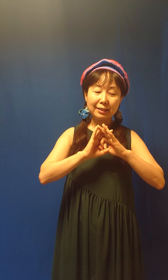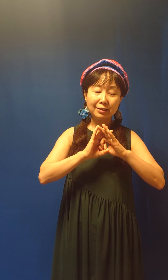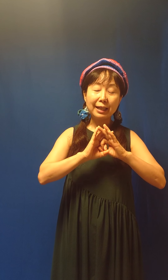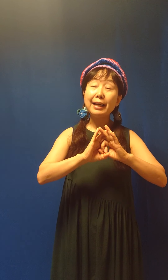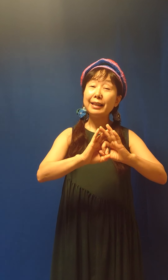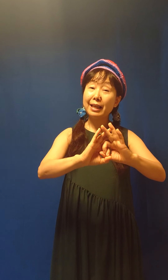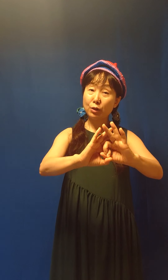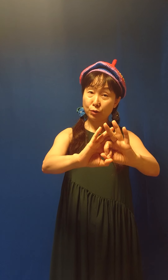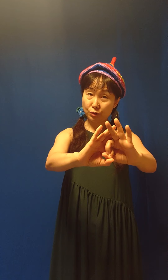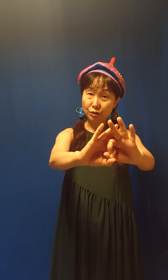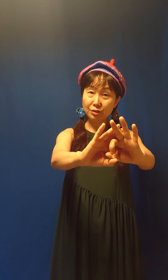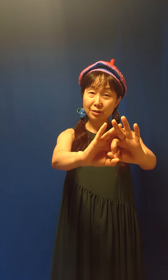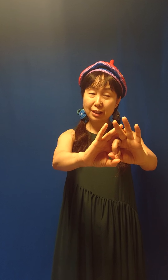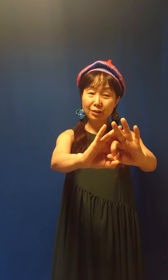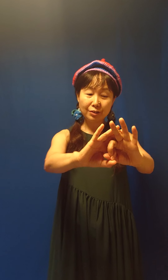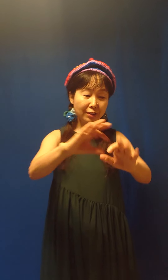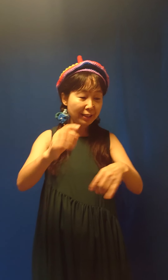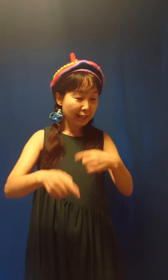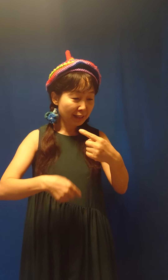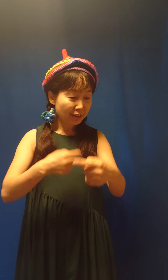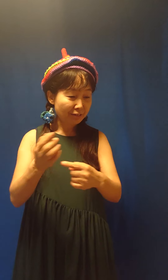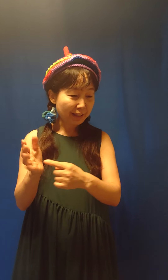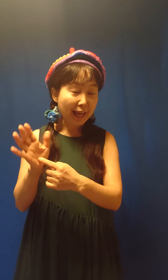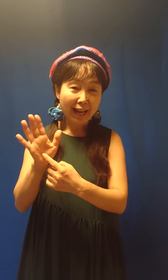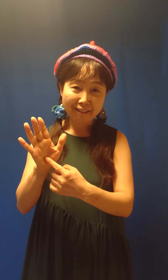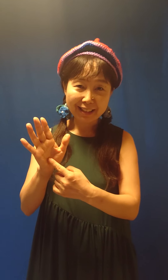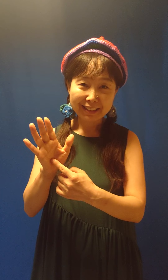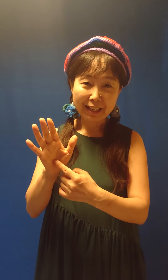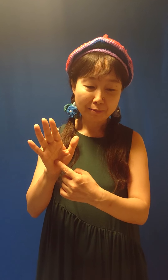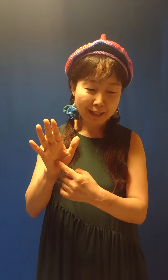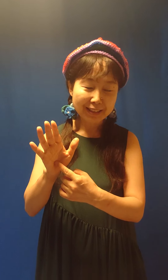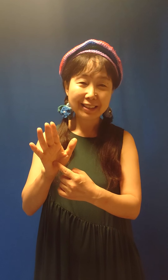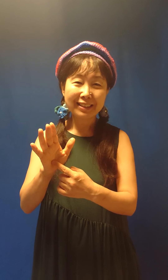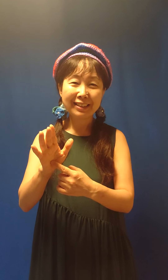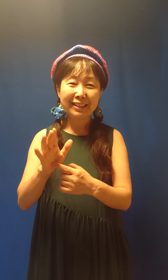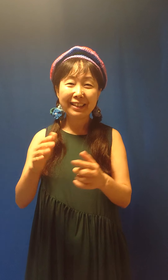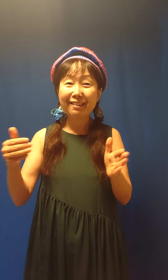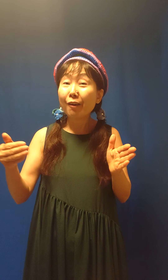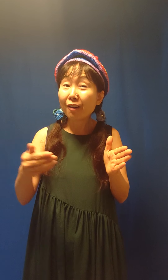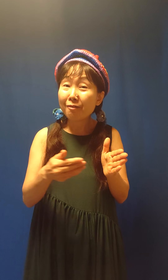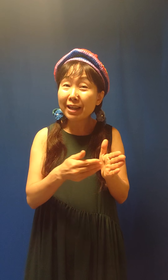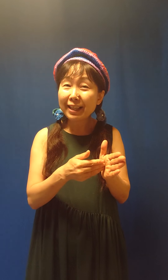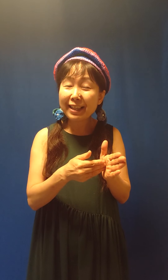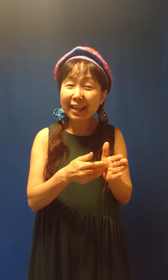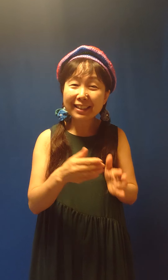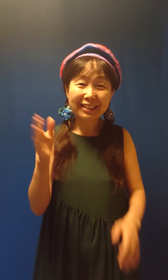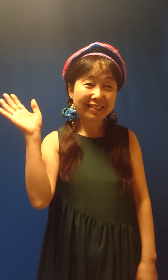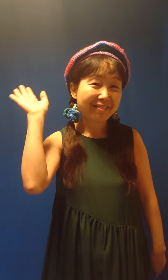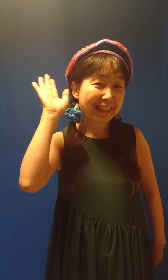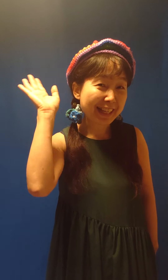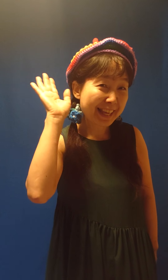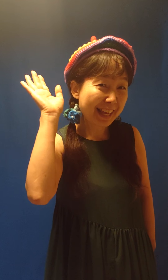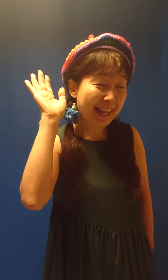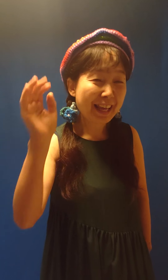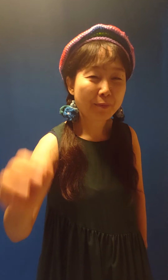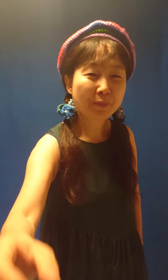継がれていくっていうふうに手話で表しています。では、ここまでです。またねー。